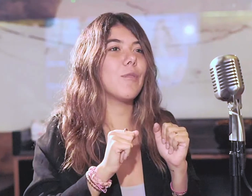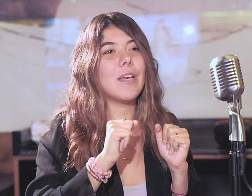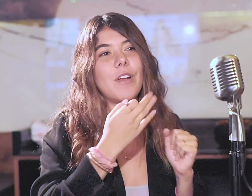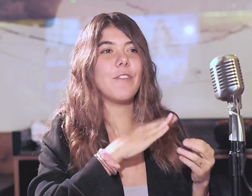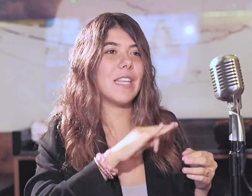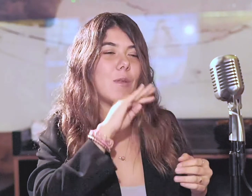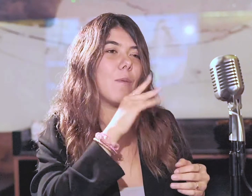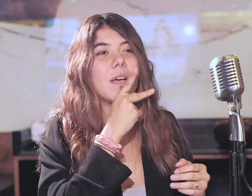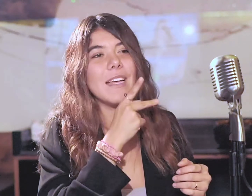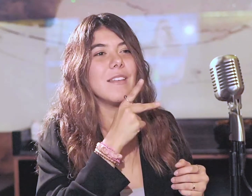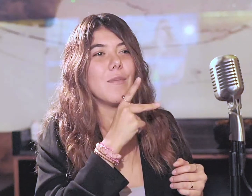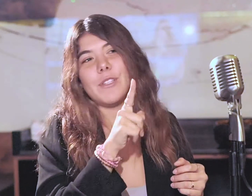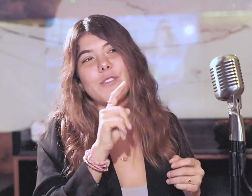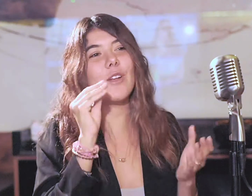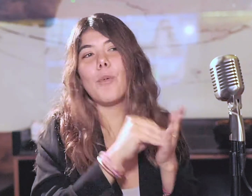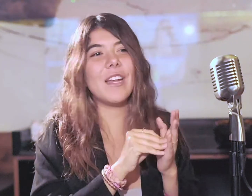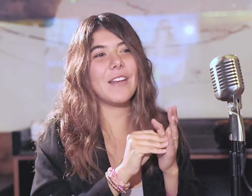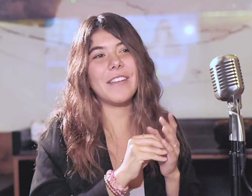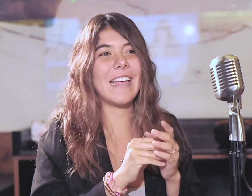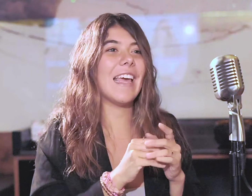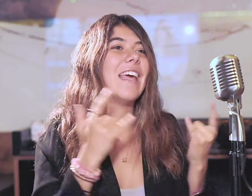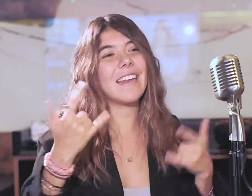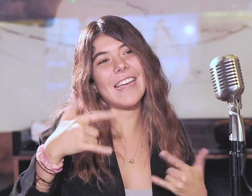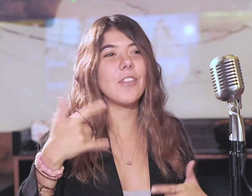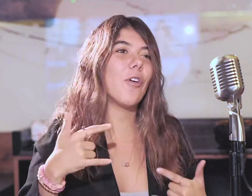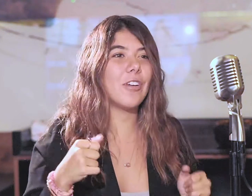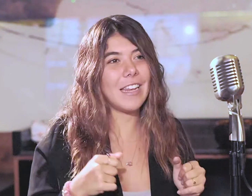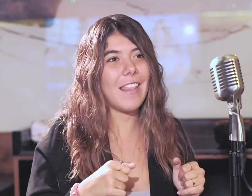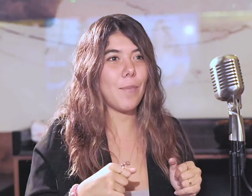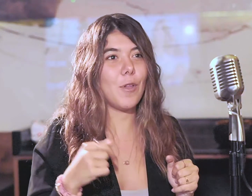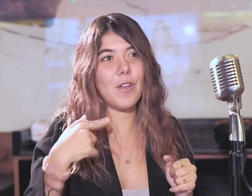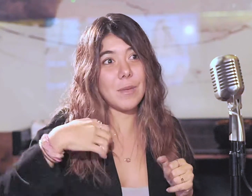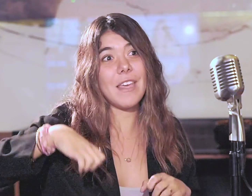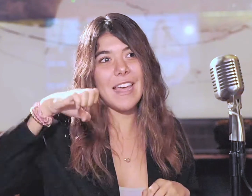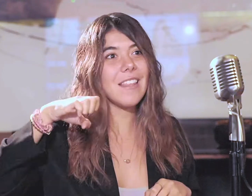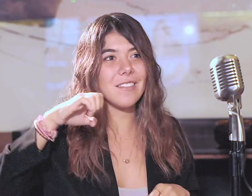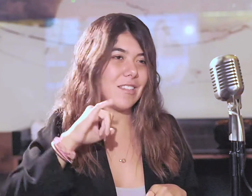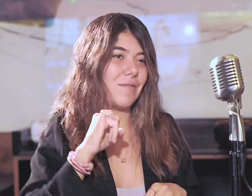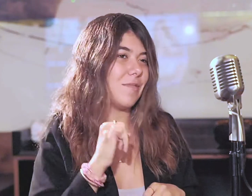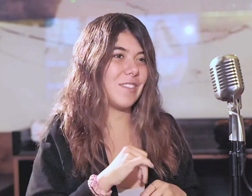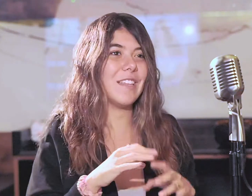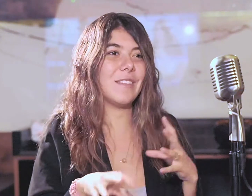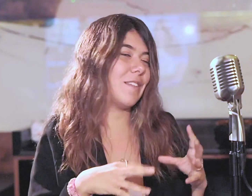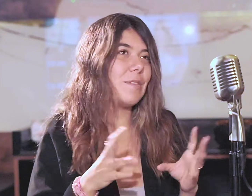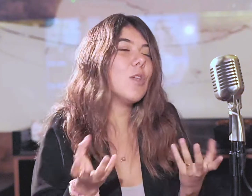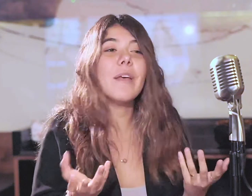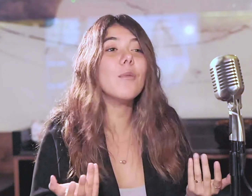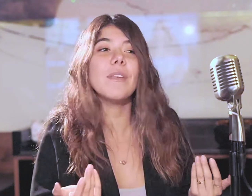nos ponemos a una fiesta de mis papás pues ellos ya no ponen de que reggaeton y nada pero de los de mi edad Sí sí sí es